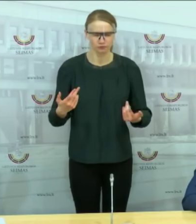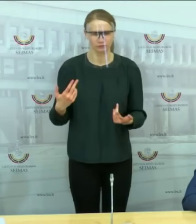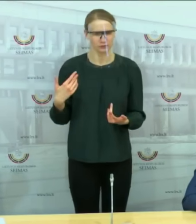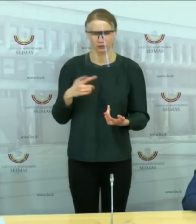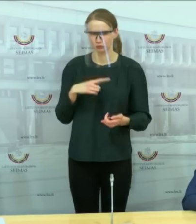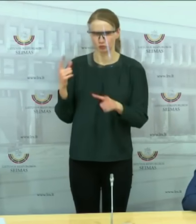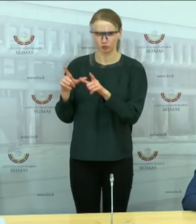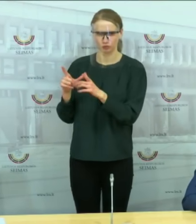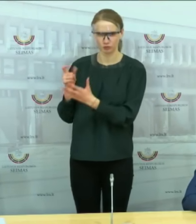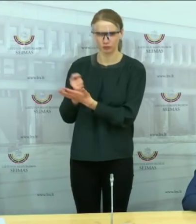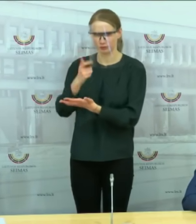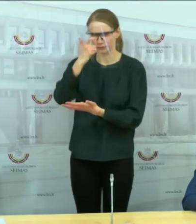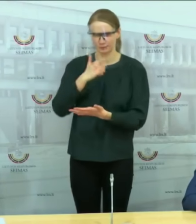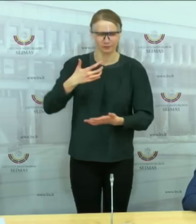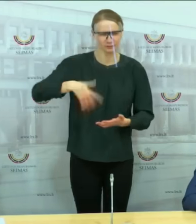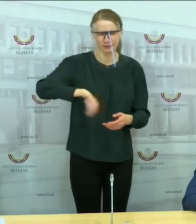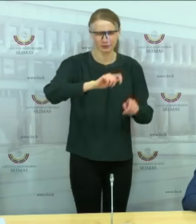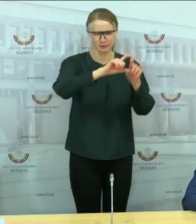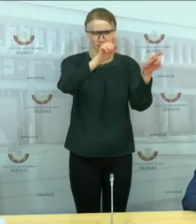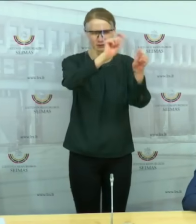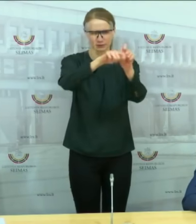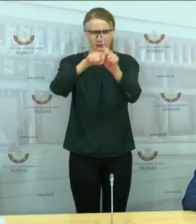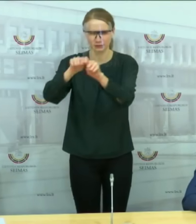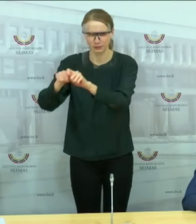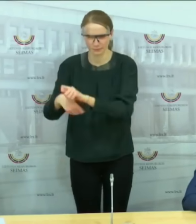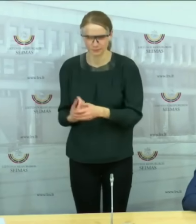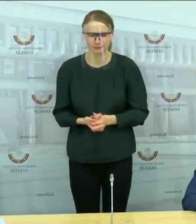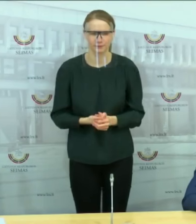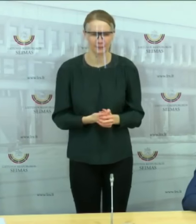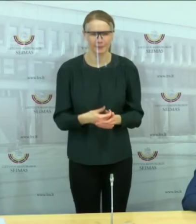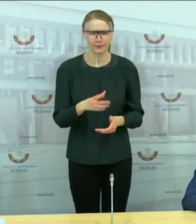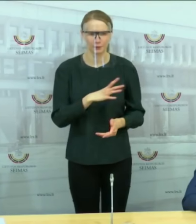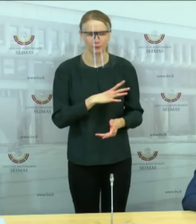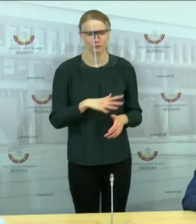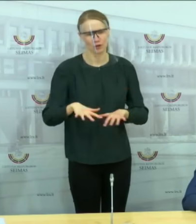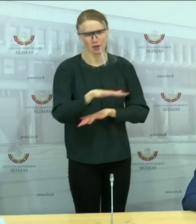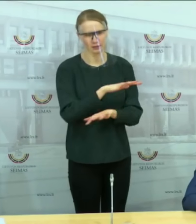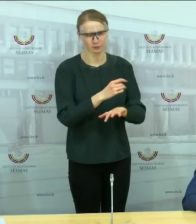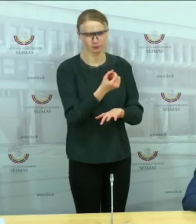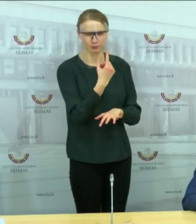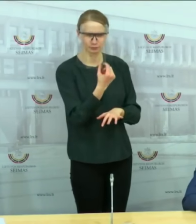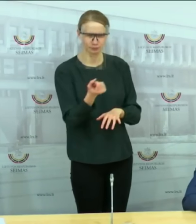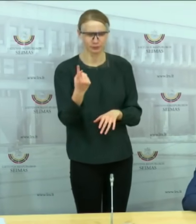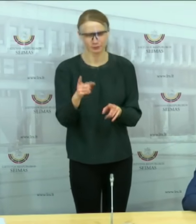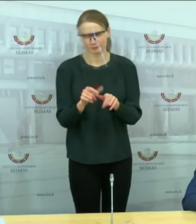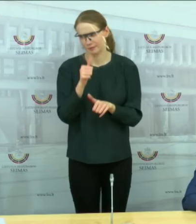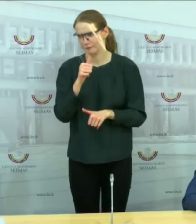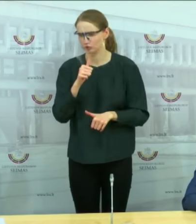labai greitai vertinti įstaigas, nes ką parodė keletas tų atvejų tokių sudėtingų, tai tiek